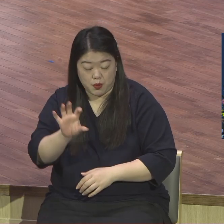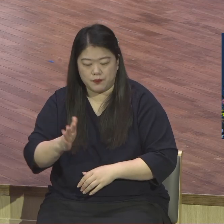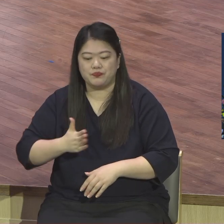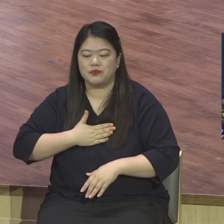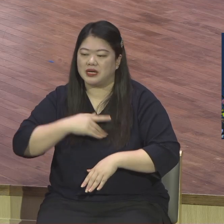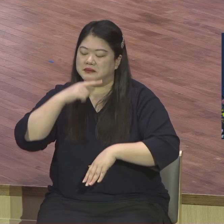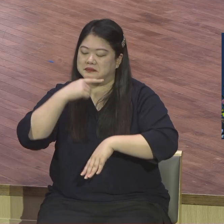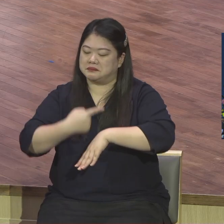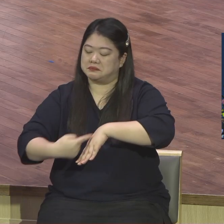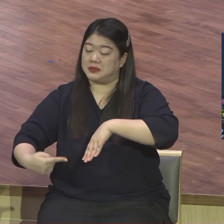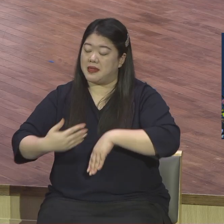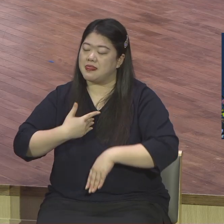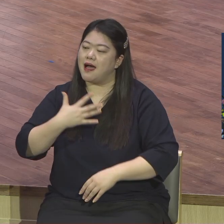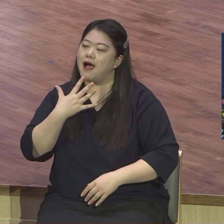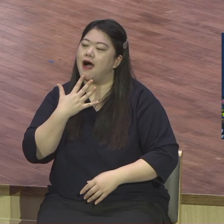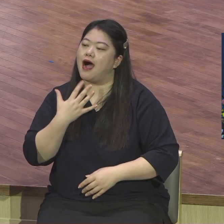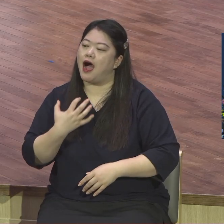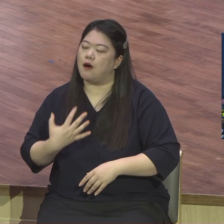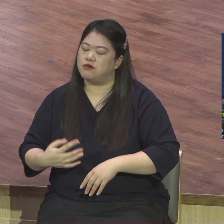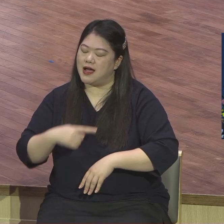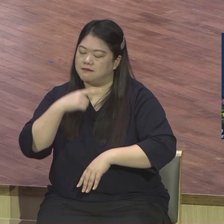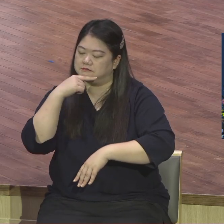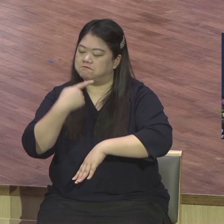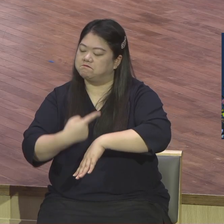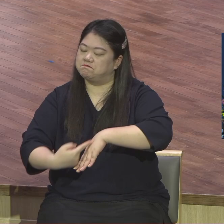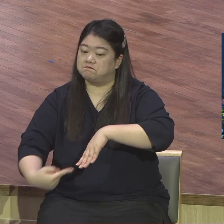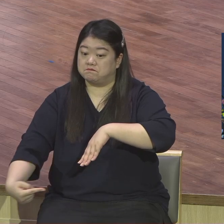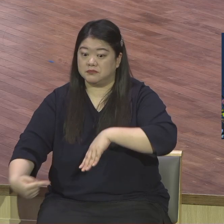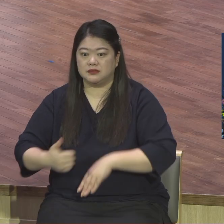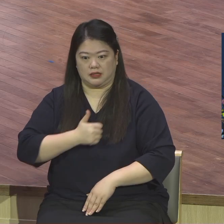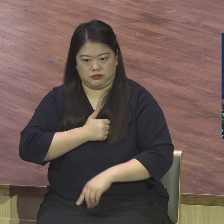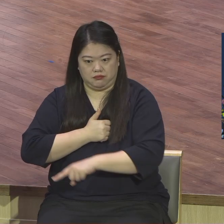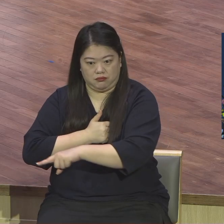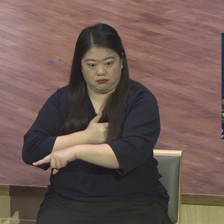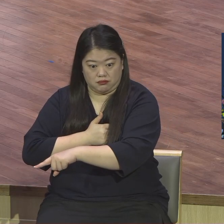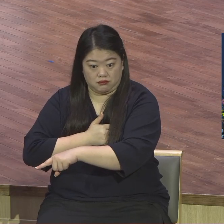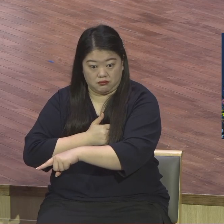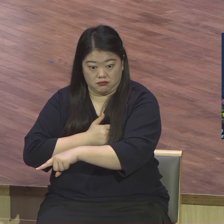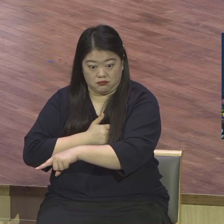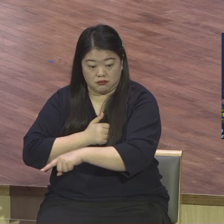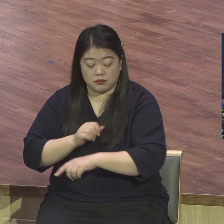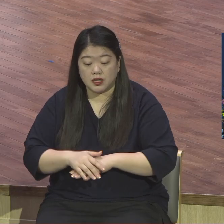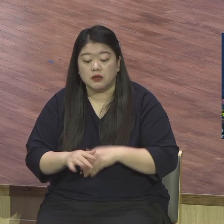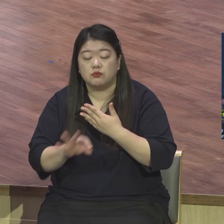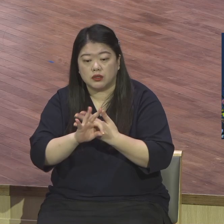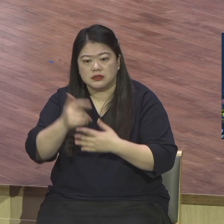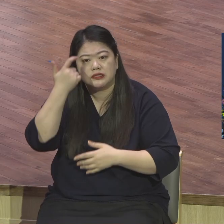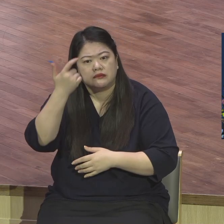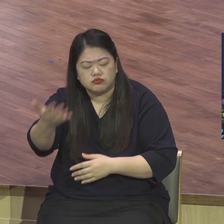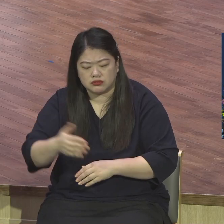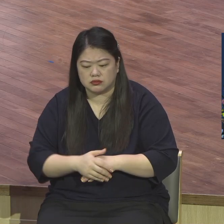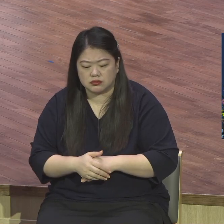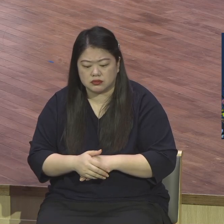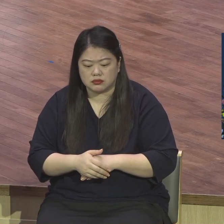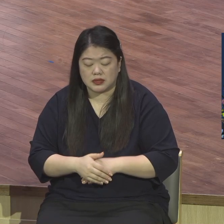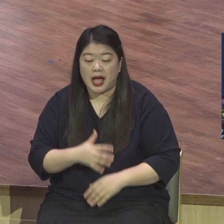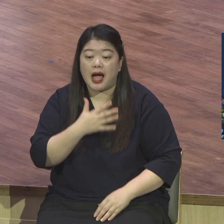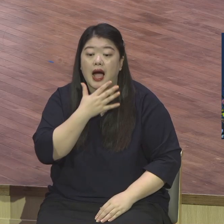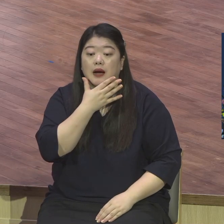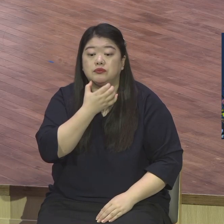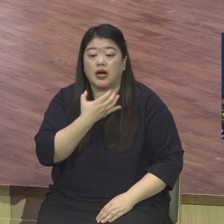들어가지고 설명합니다. 핵심이 뭐냐? 아브라함이 율법 지켜서 구원받았냐? 아니면